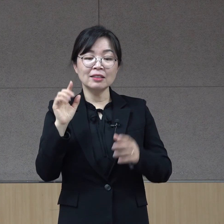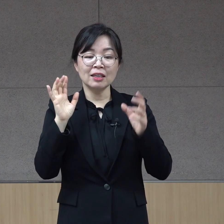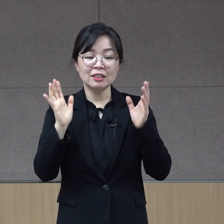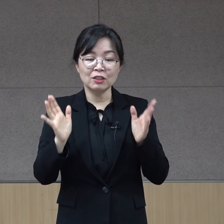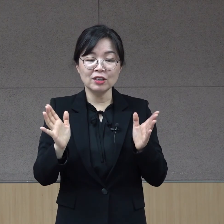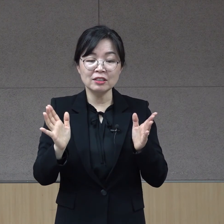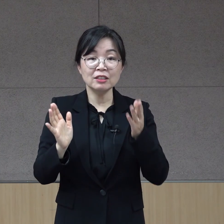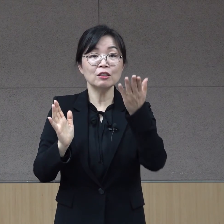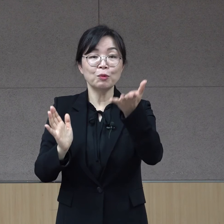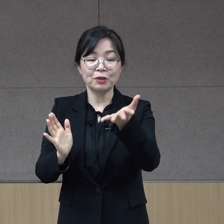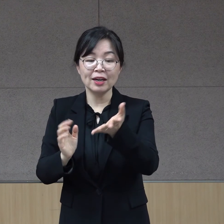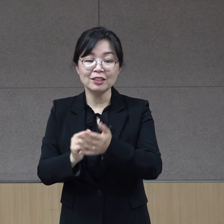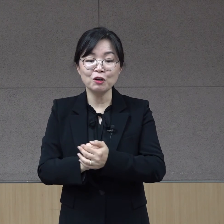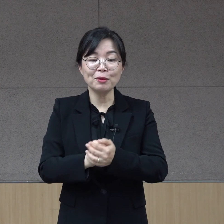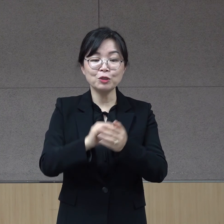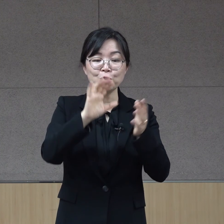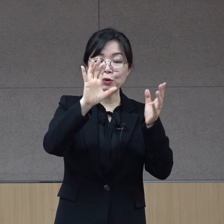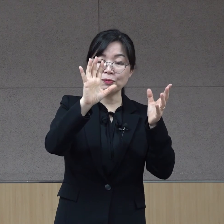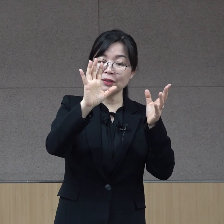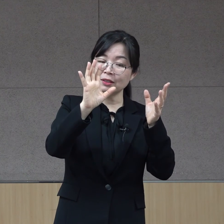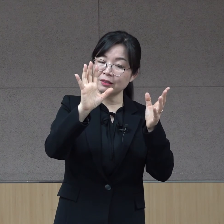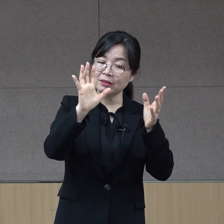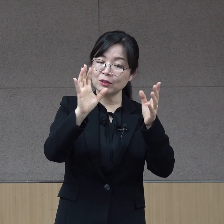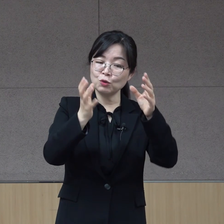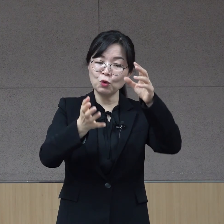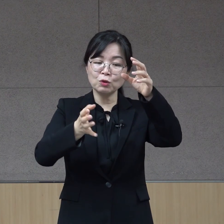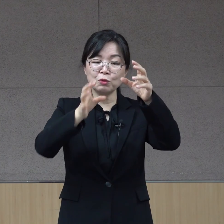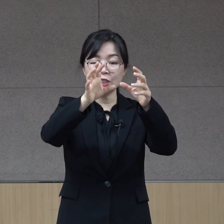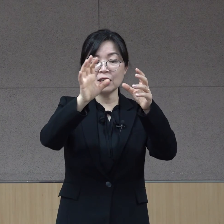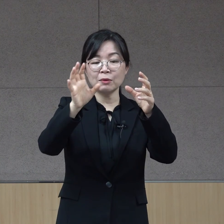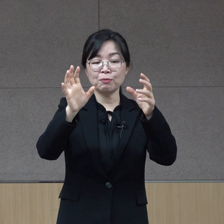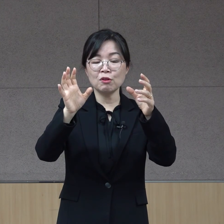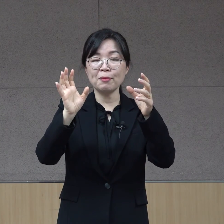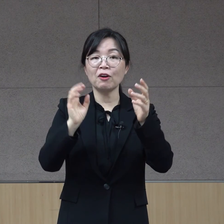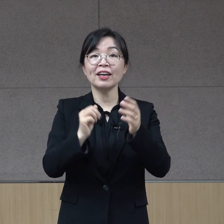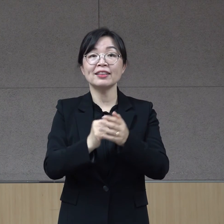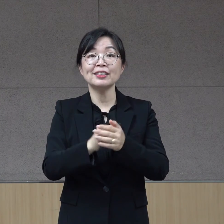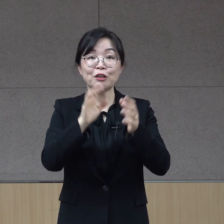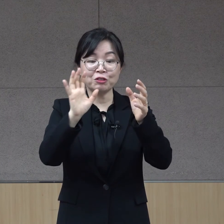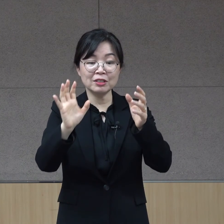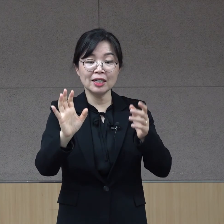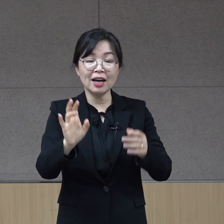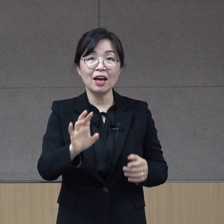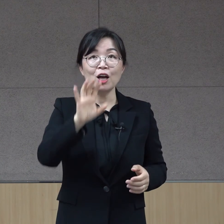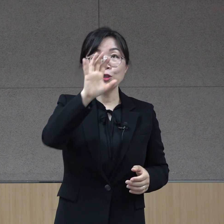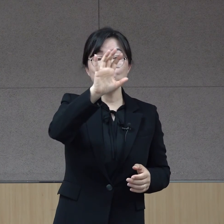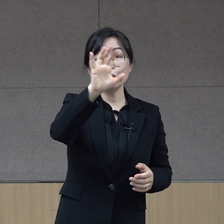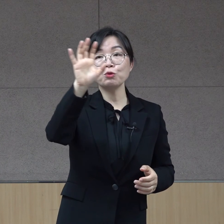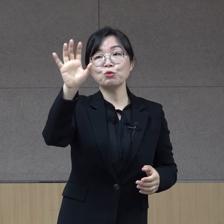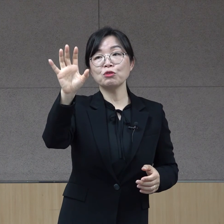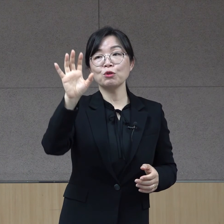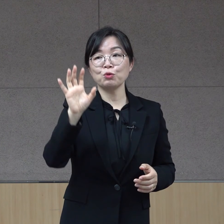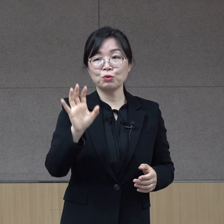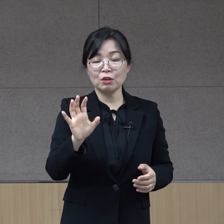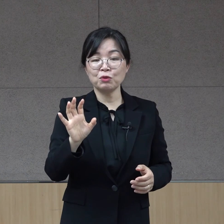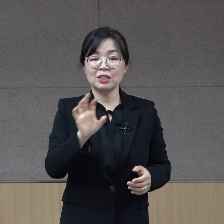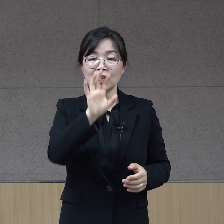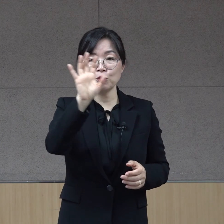이렇게 지화를 쓰시는 거 보니까 처음엔 좀 조금 위치가 불명확했는데 자꾸 쓰니까 초성, 중성, 종성 위치가 좀